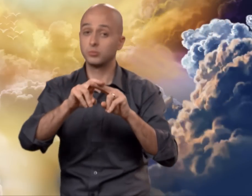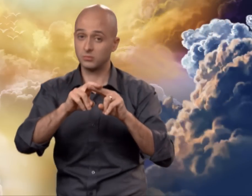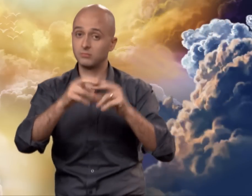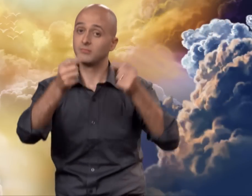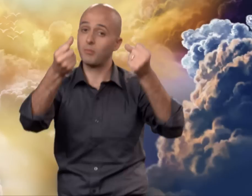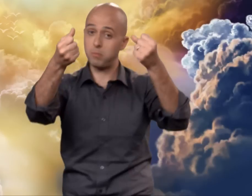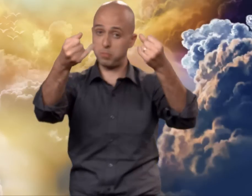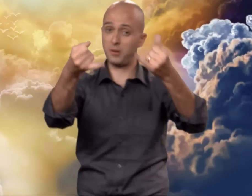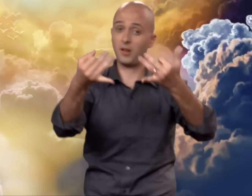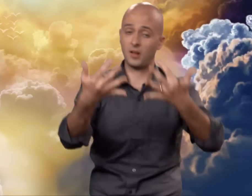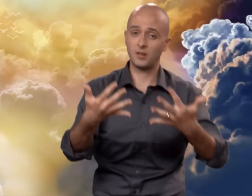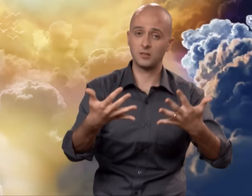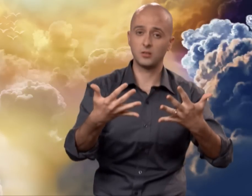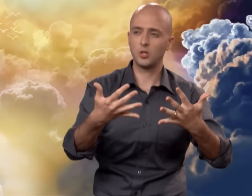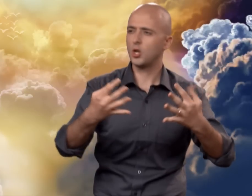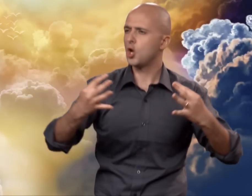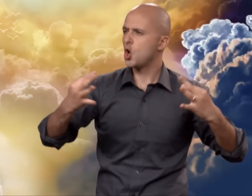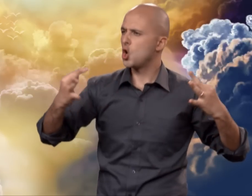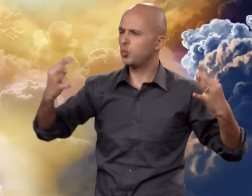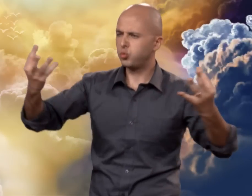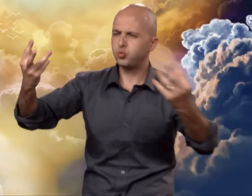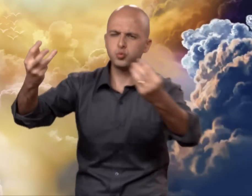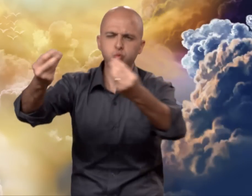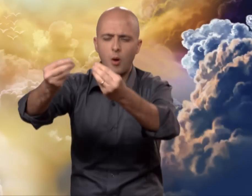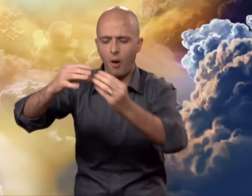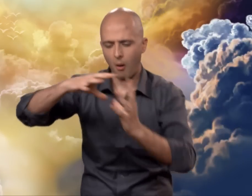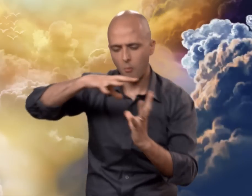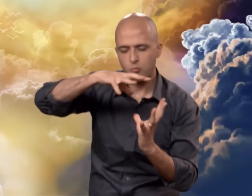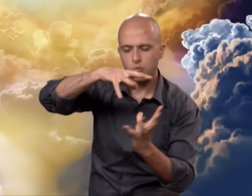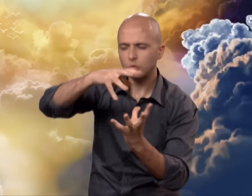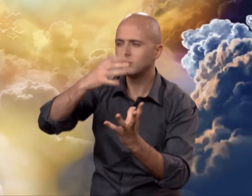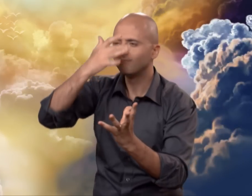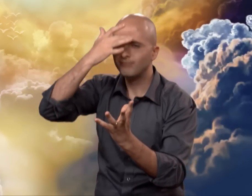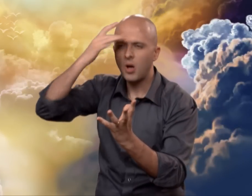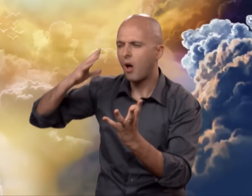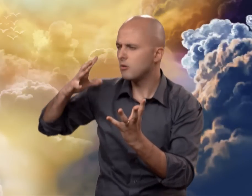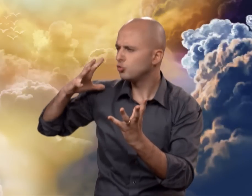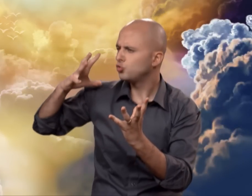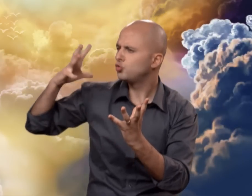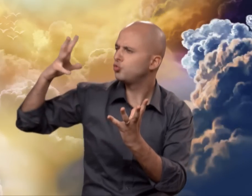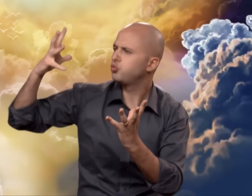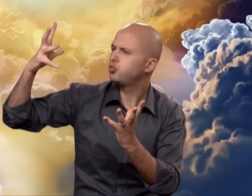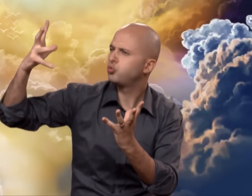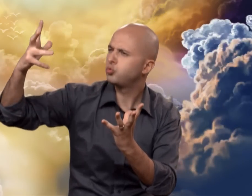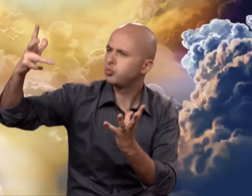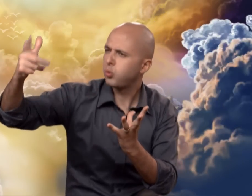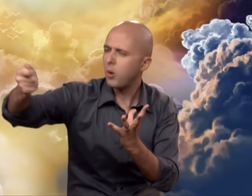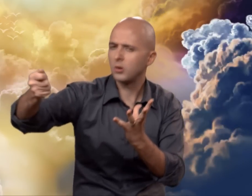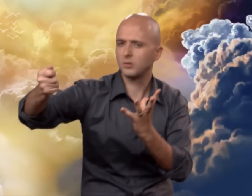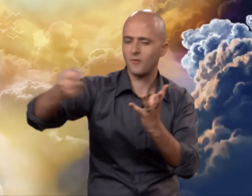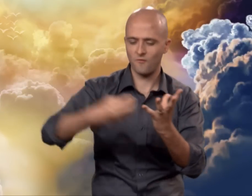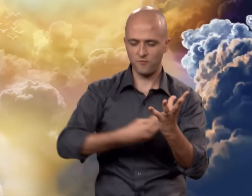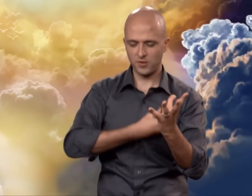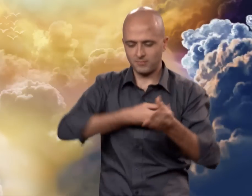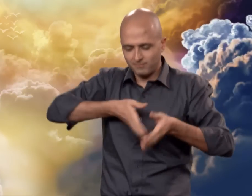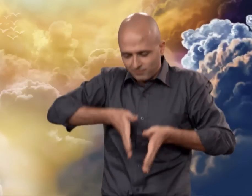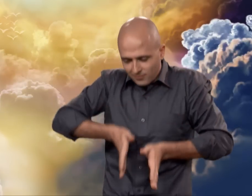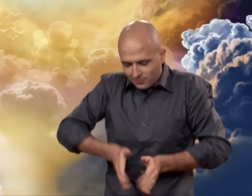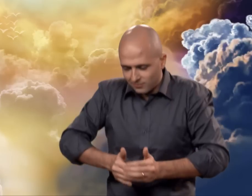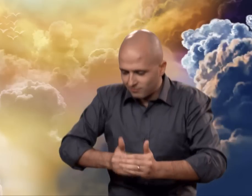amor, misericórdia e justiça é a ideia de que os perdidos são atormentados num inferno